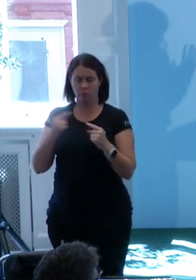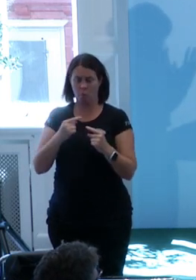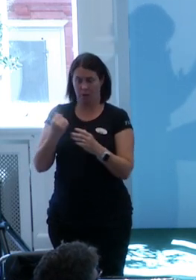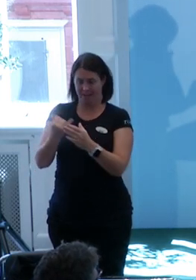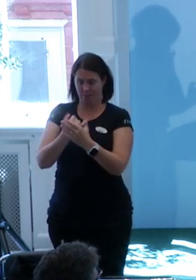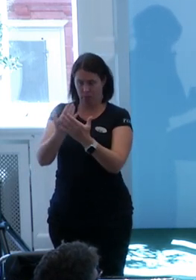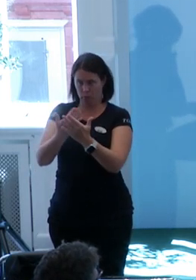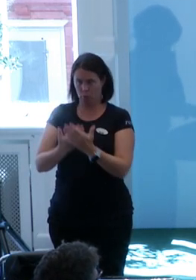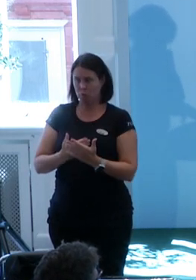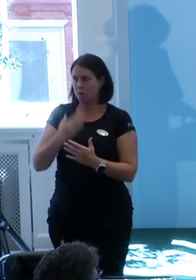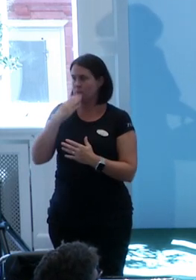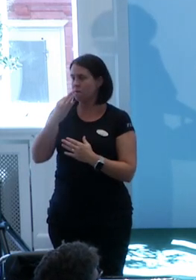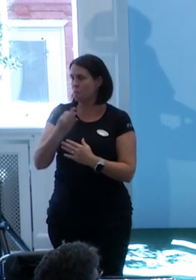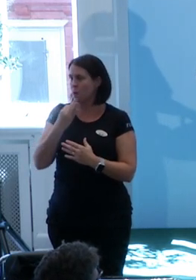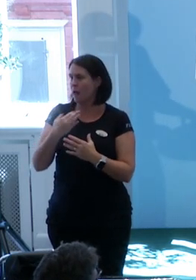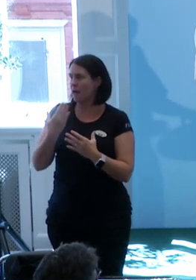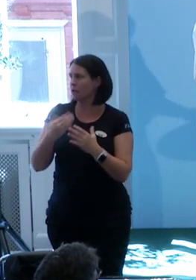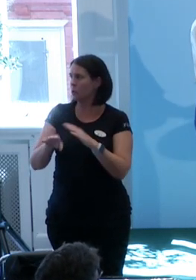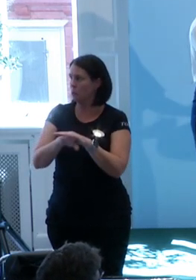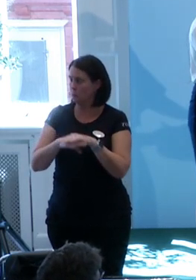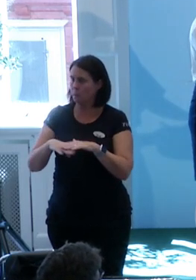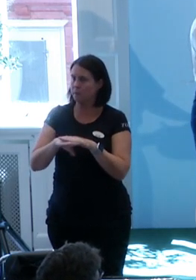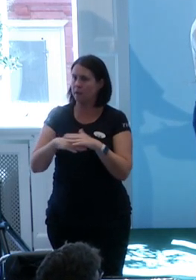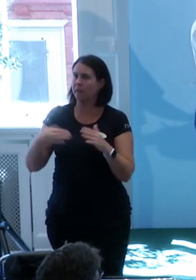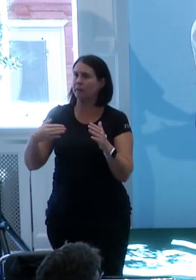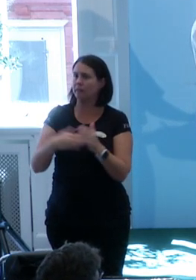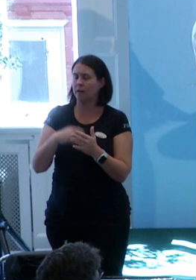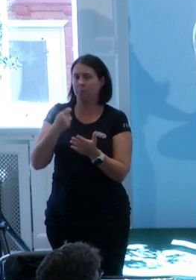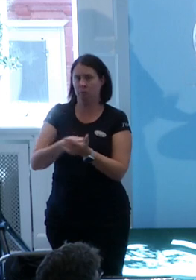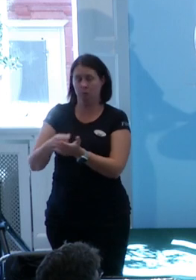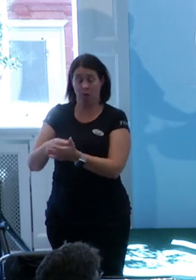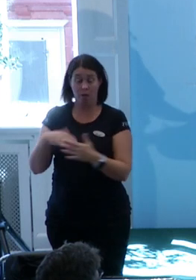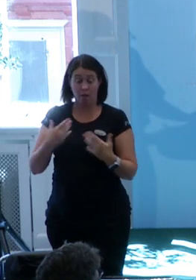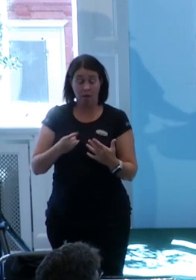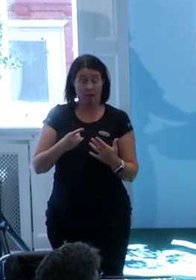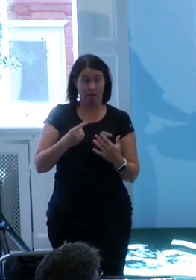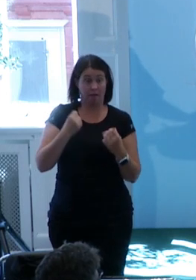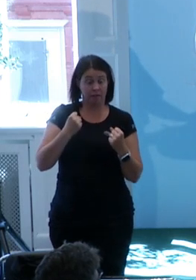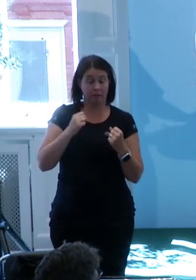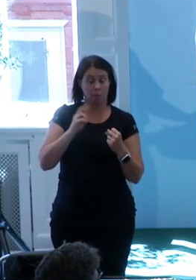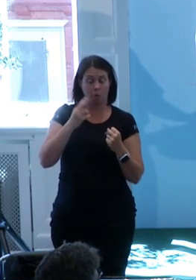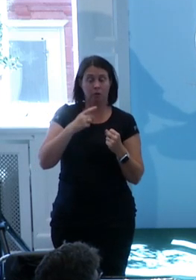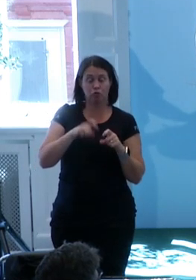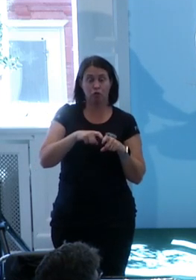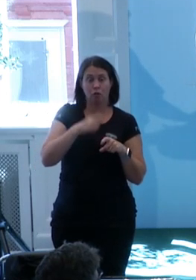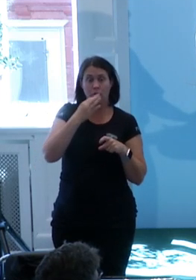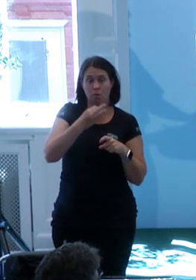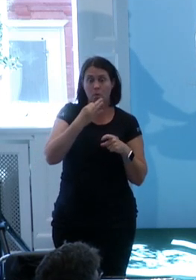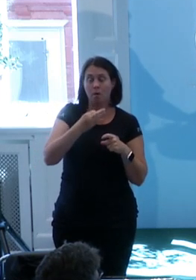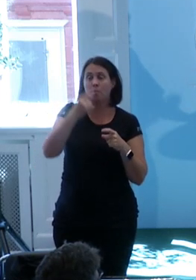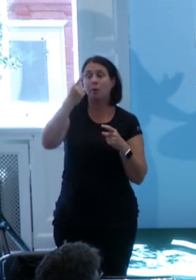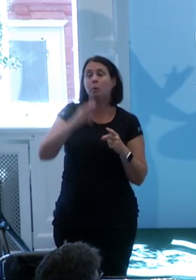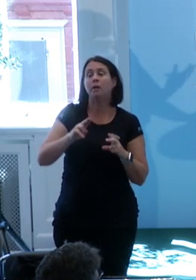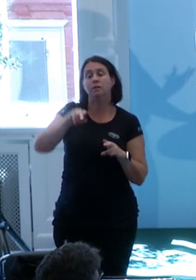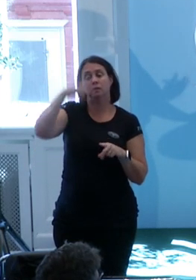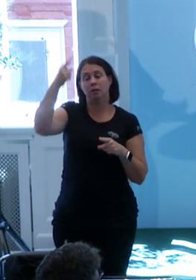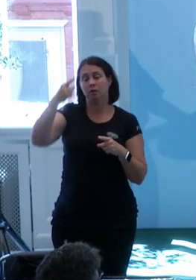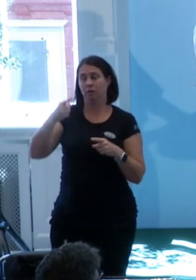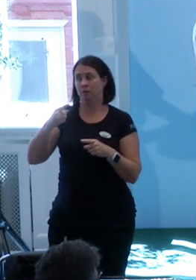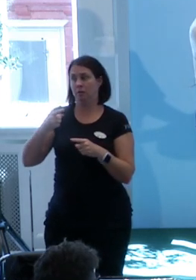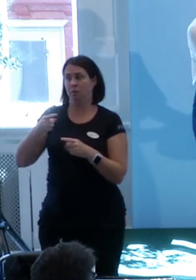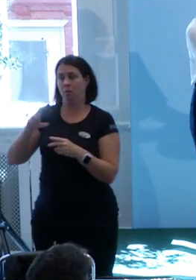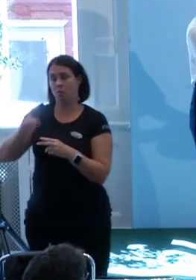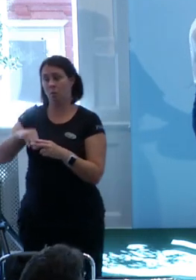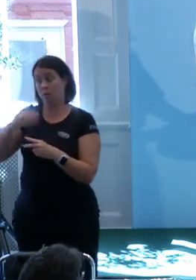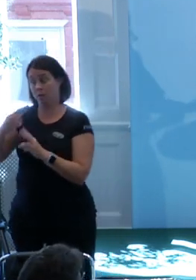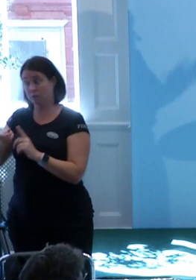Infrastrukturfrågor är grunden i detta. Är det dags nu att cykelfrågorna prioriteras på bekostnad av bilen? Ja.